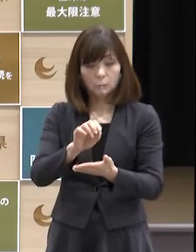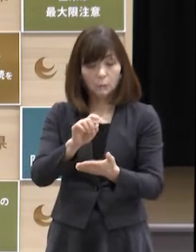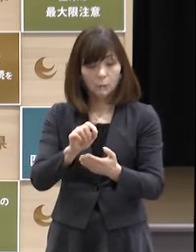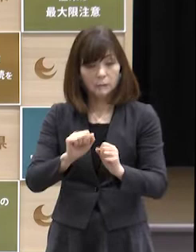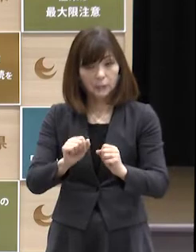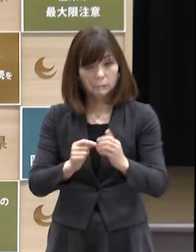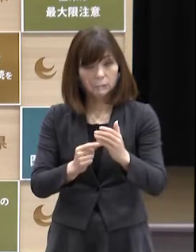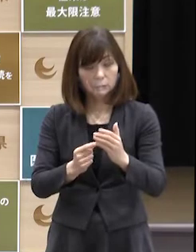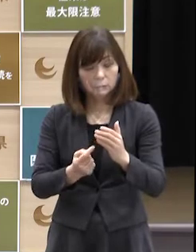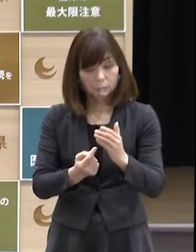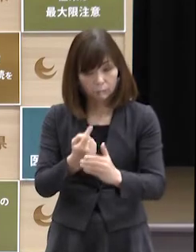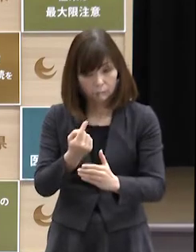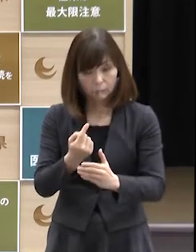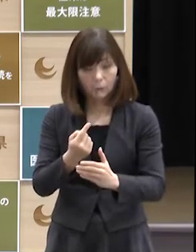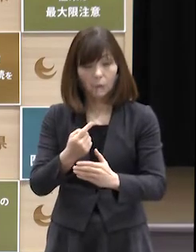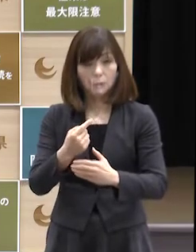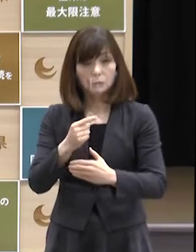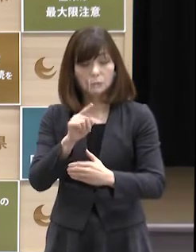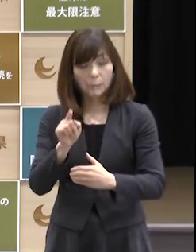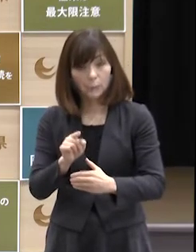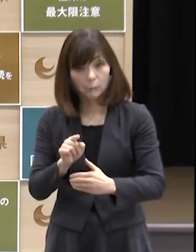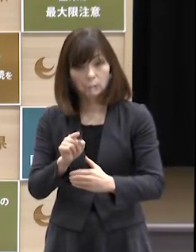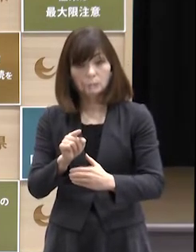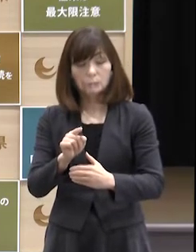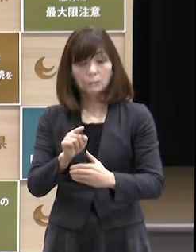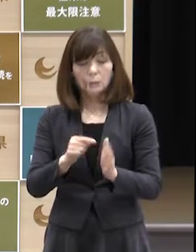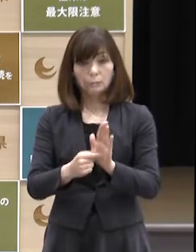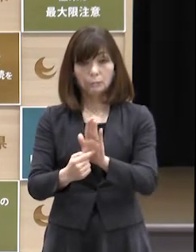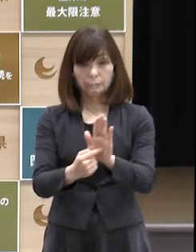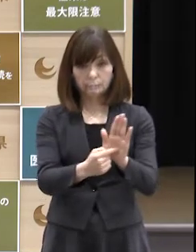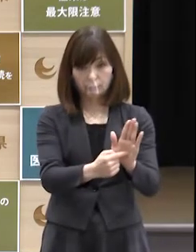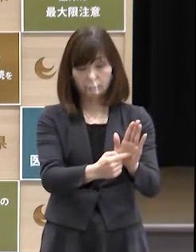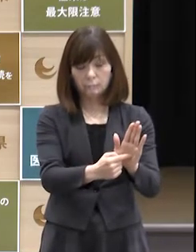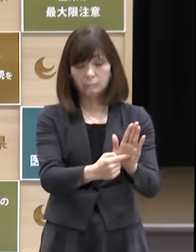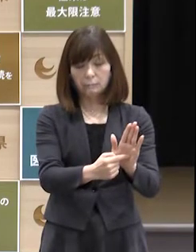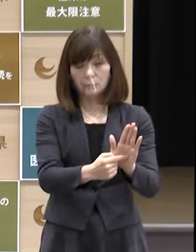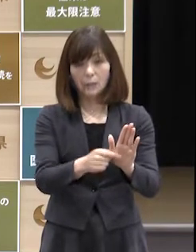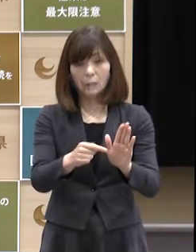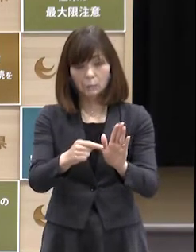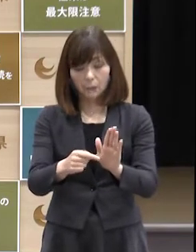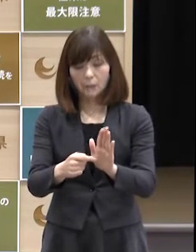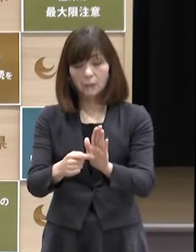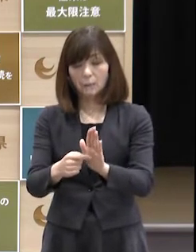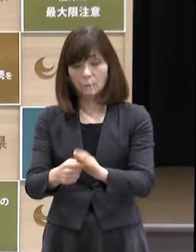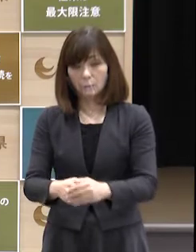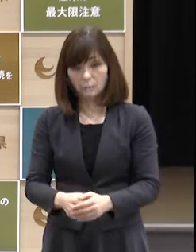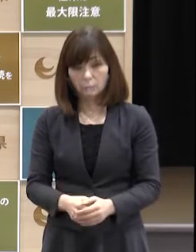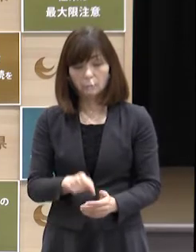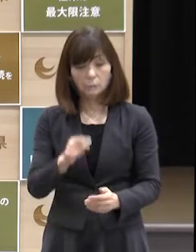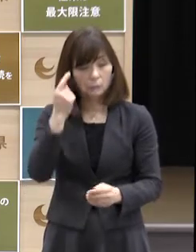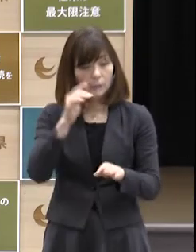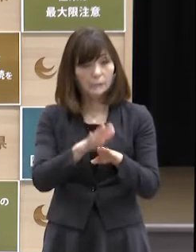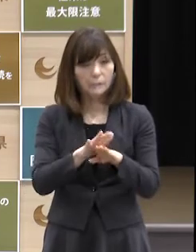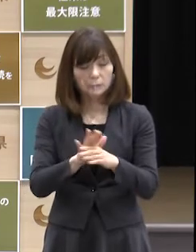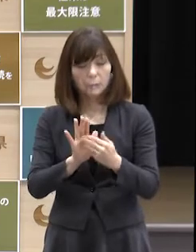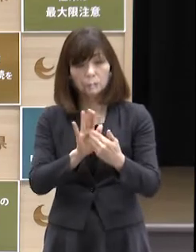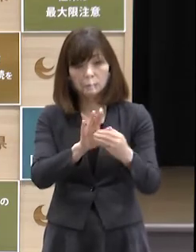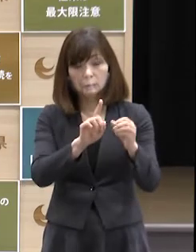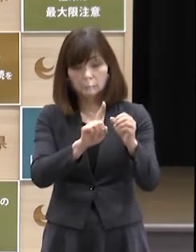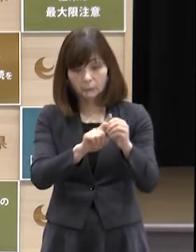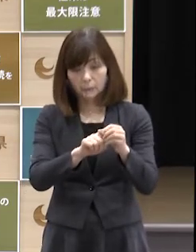ふうに思うので、そういったことをですね、防ぐためにはやはり排除しかないということだと思うんですね。でウクライ